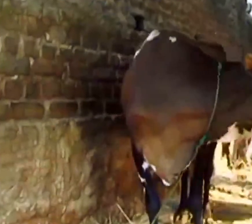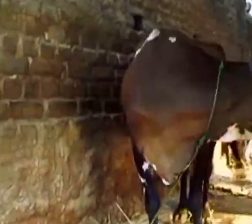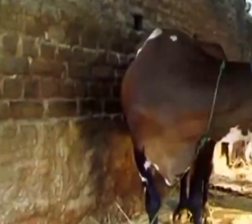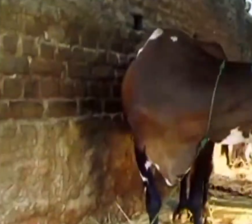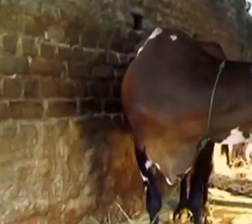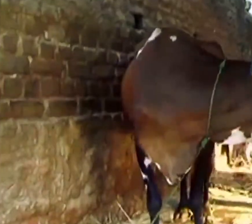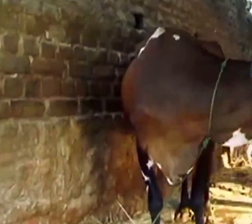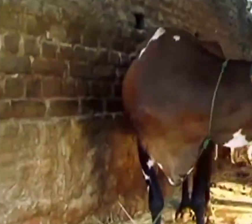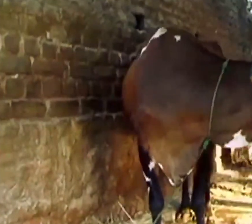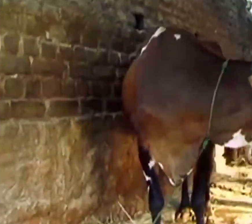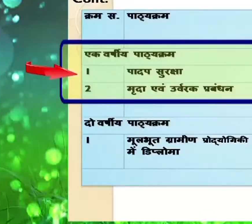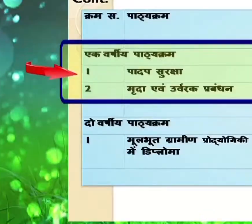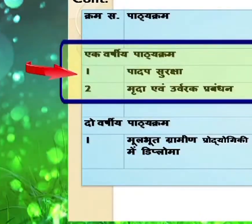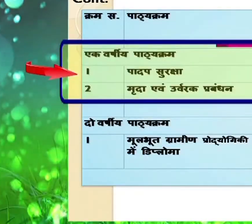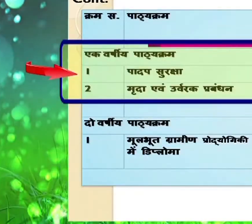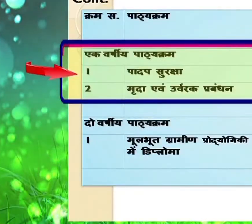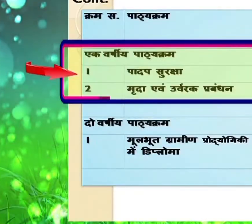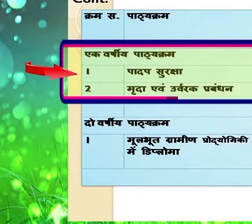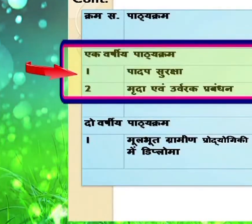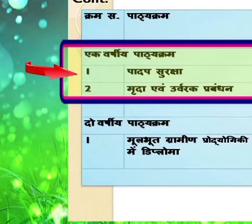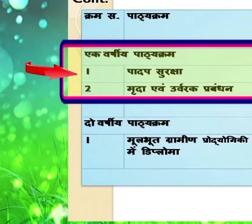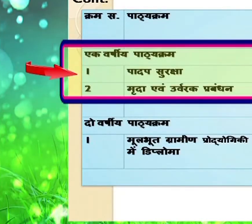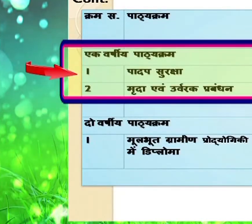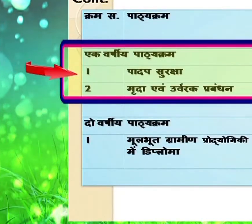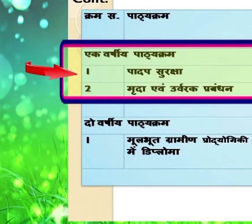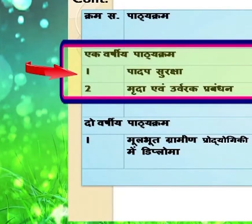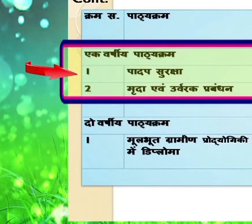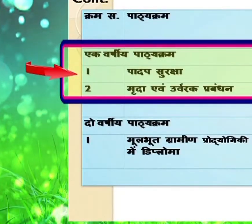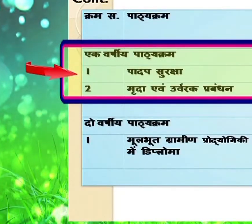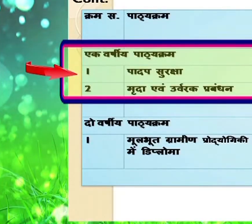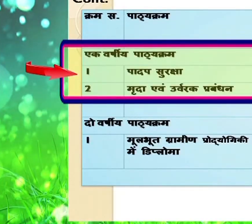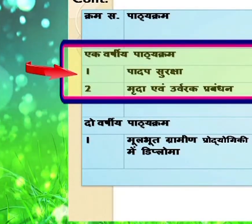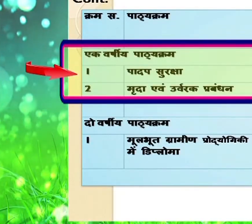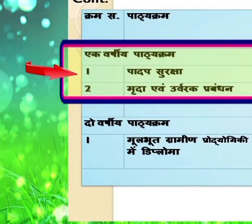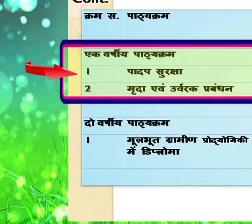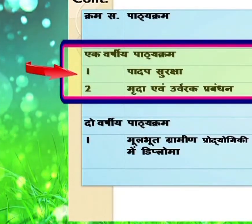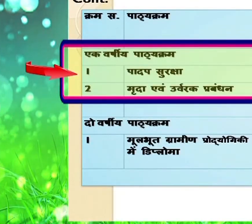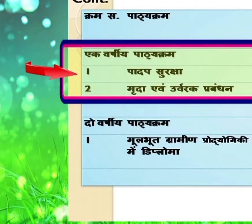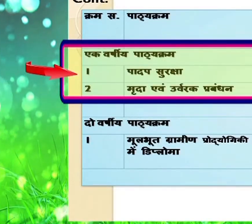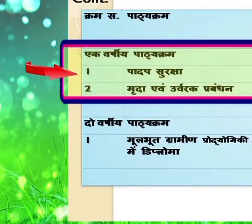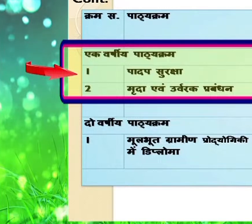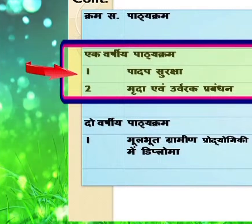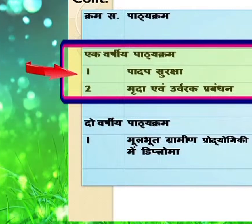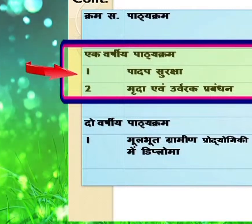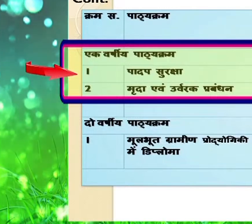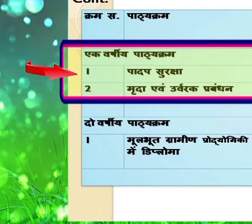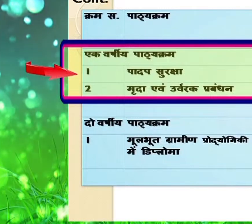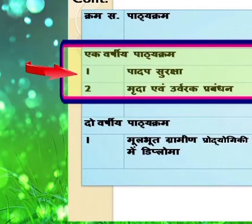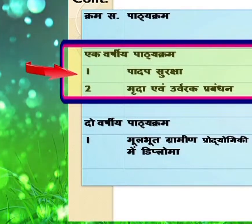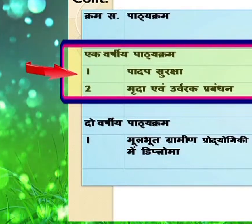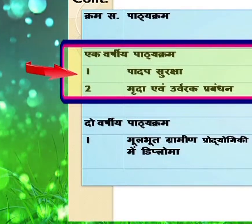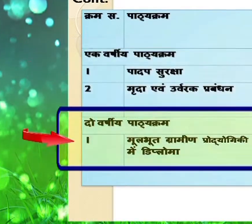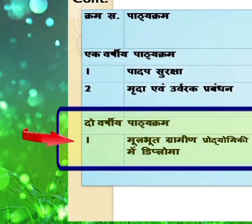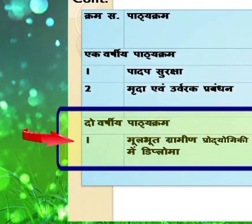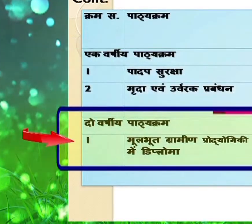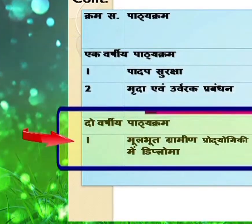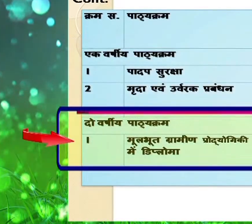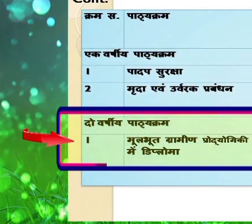है। पादप सुरक्षा एवं मृदा एवं उर्वरक प्रबंधन 1 वर्षीय पाठ्यक्रम है और मूलभूत